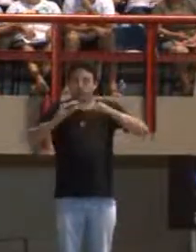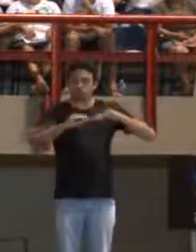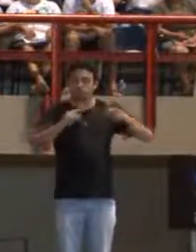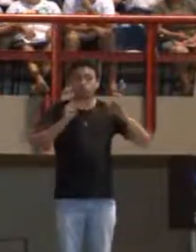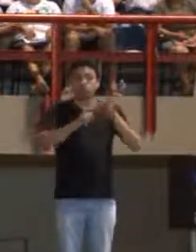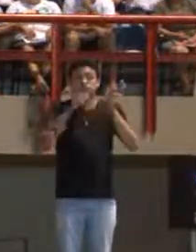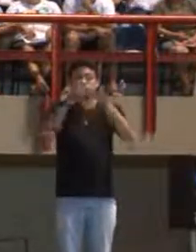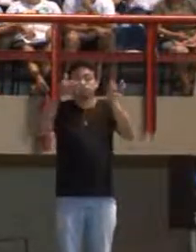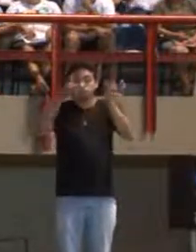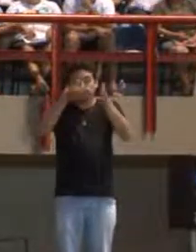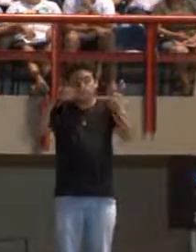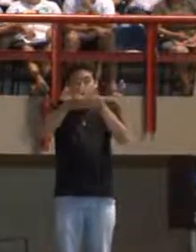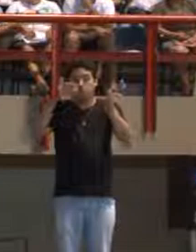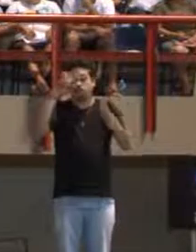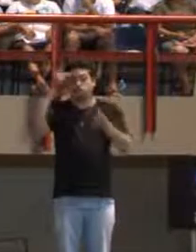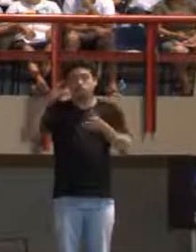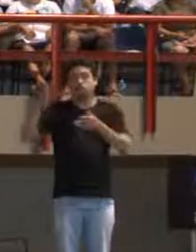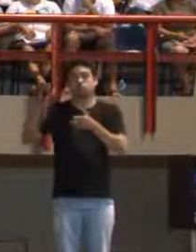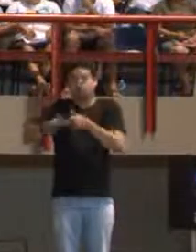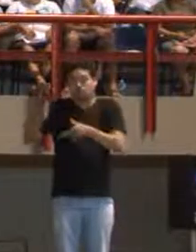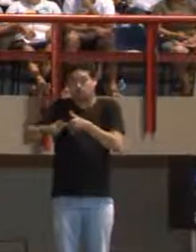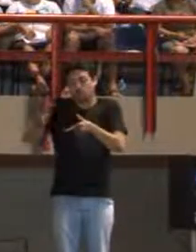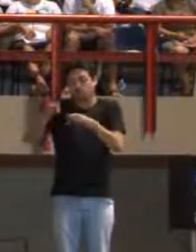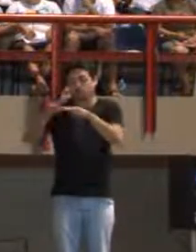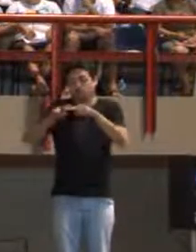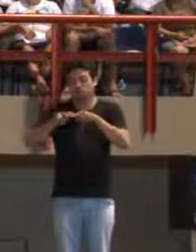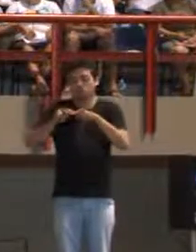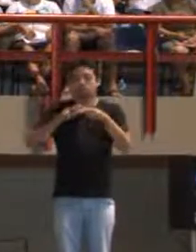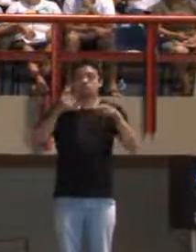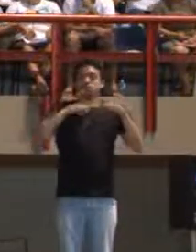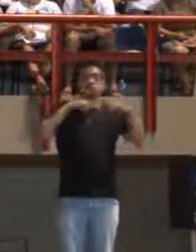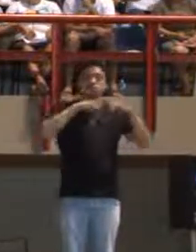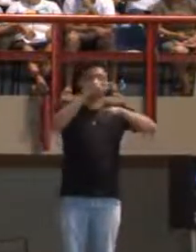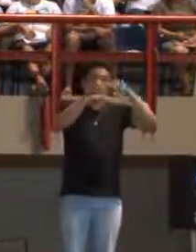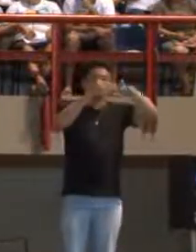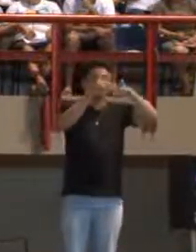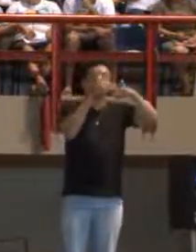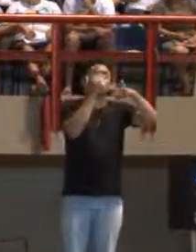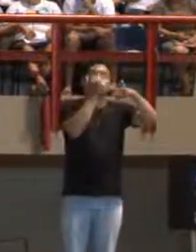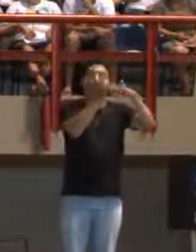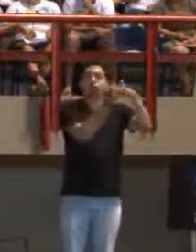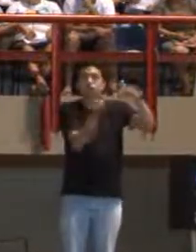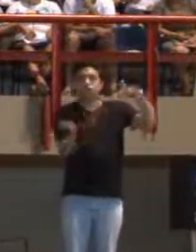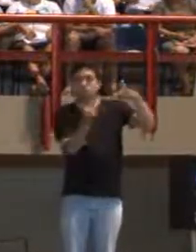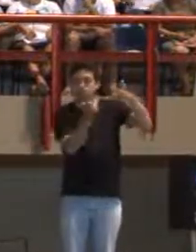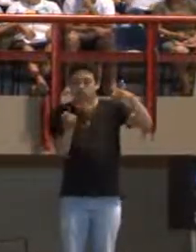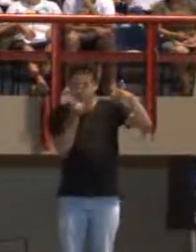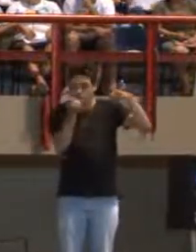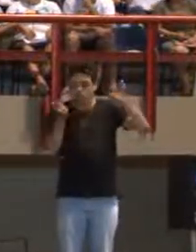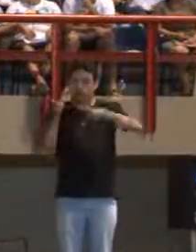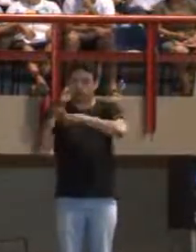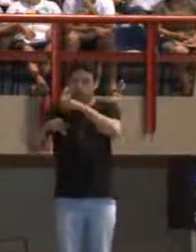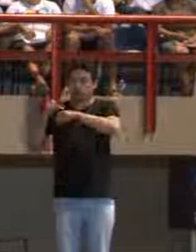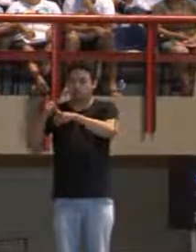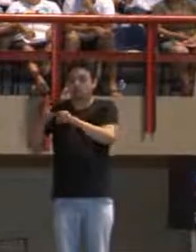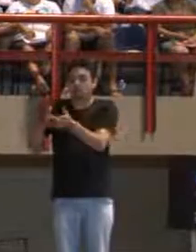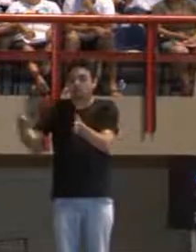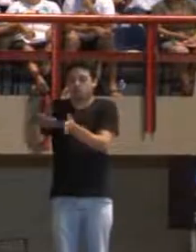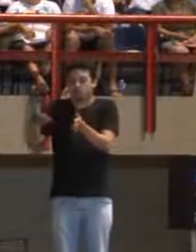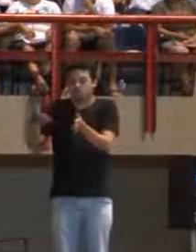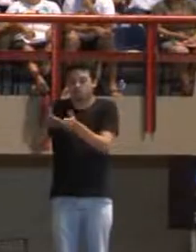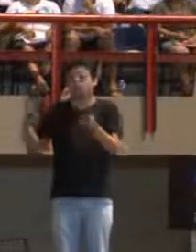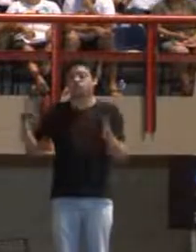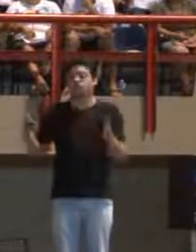de fome no mundo. Tem gente morrendo de fome. Então, os países que produzem mais alimentos vão doar para os países onde as pessoas estão morrendo de